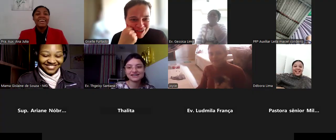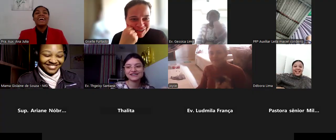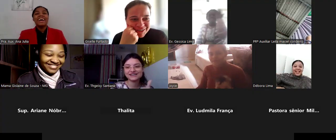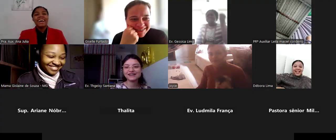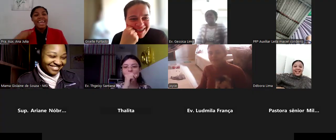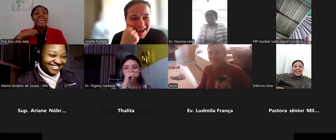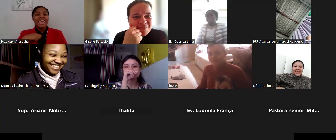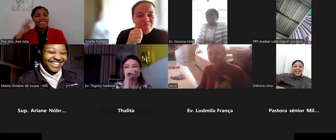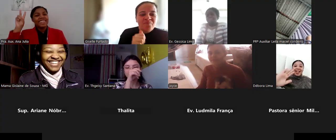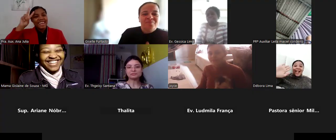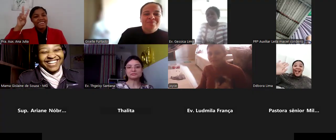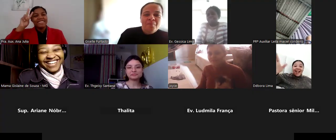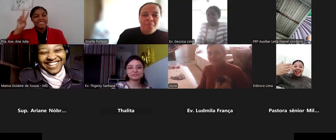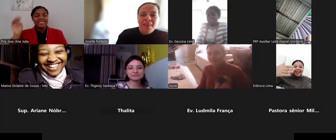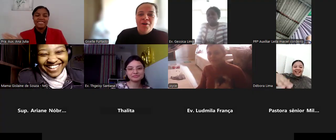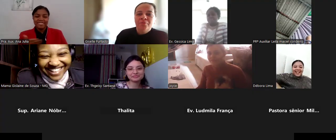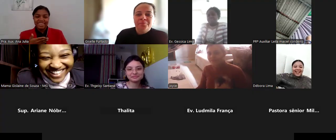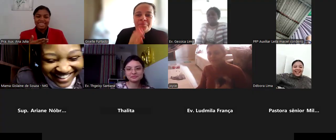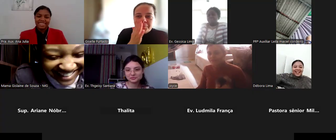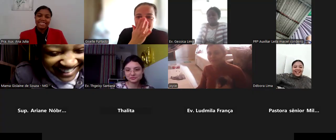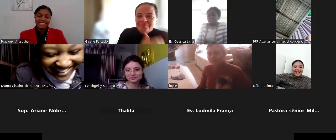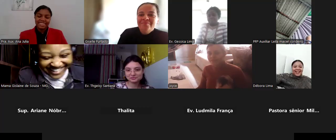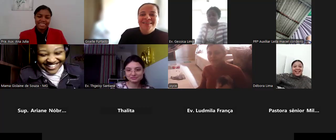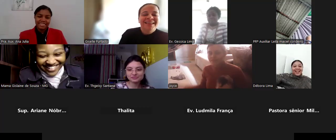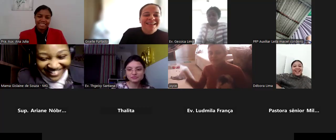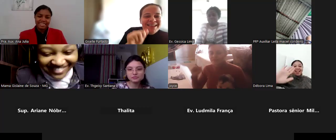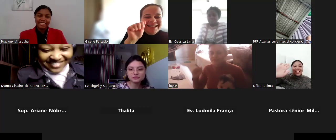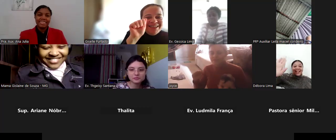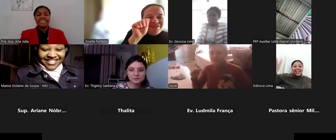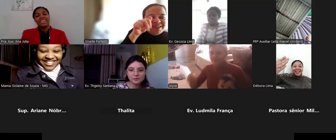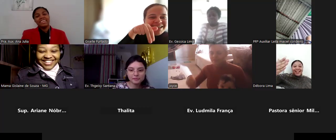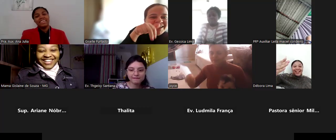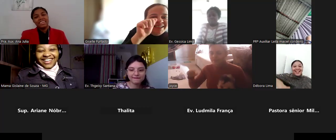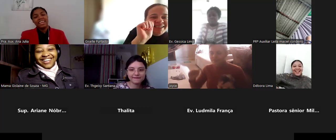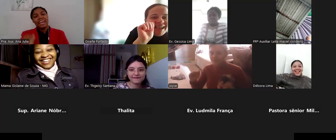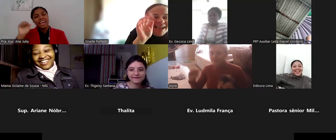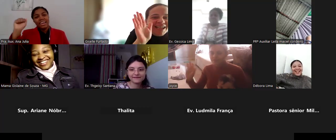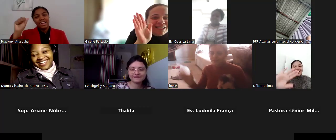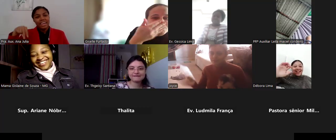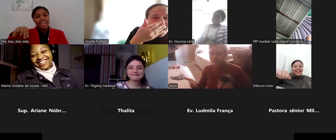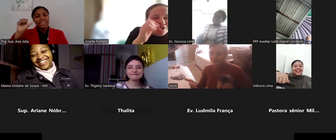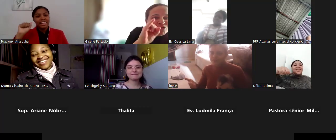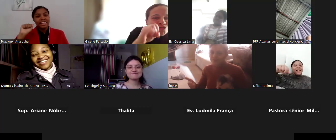sentido, tá? Então, então vai ser Ana, espaço,